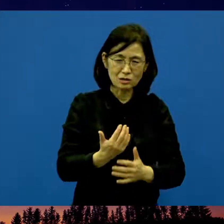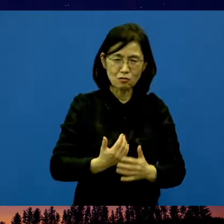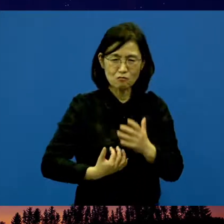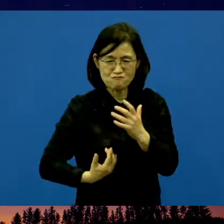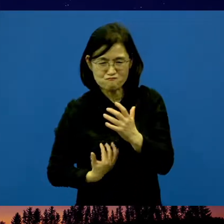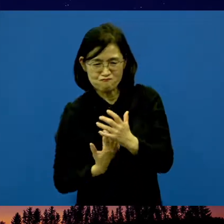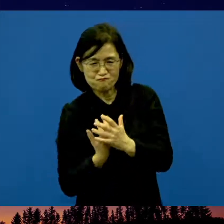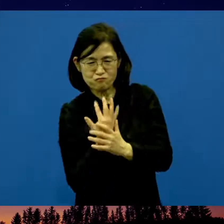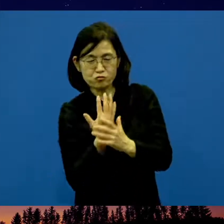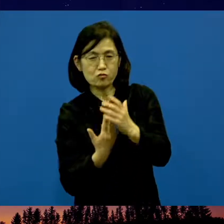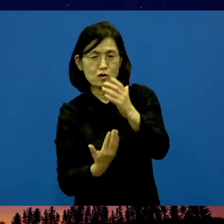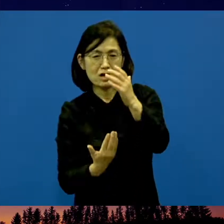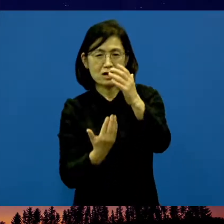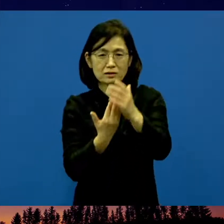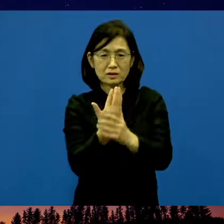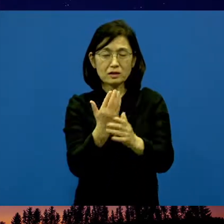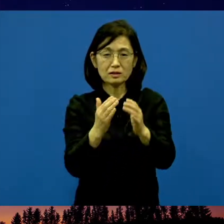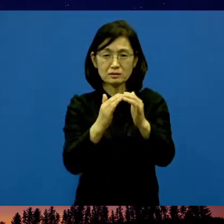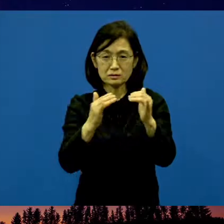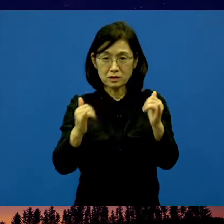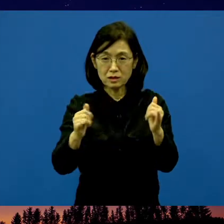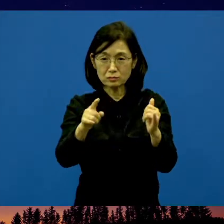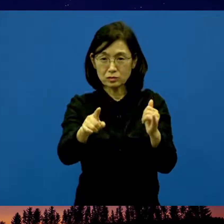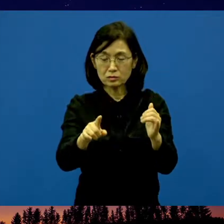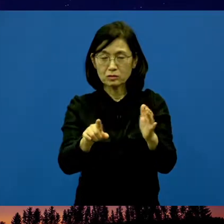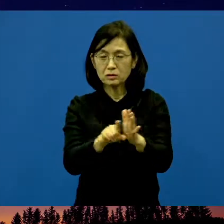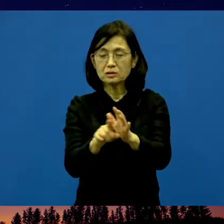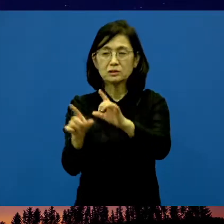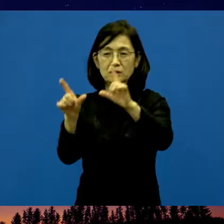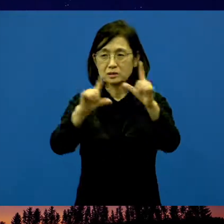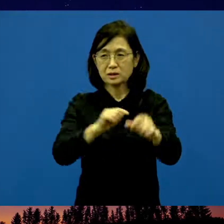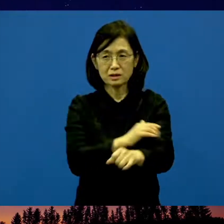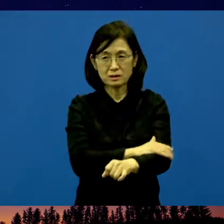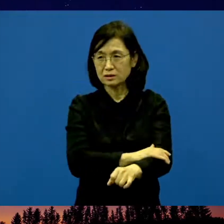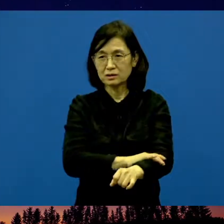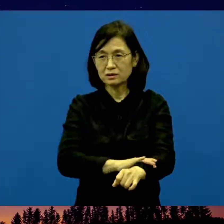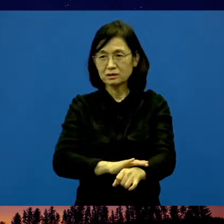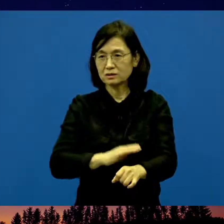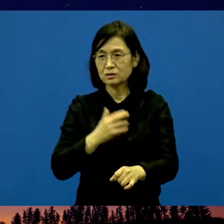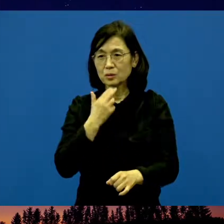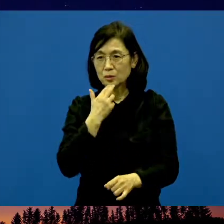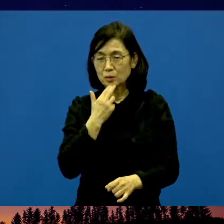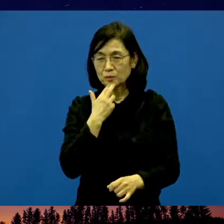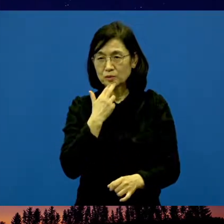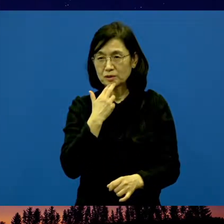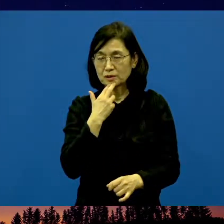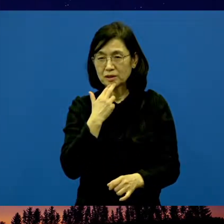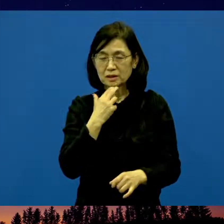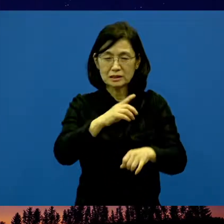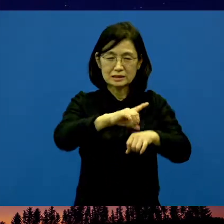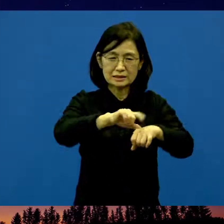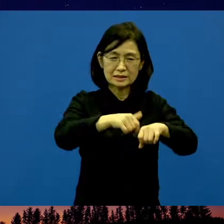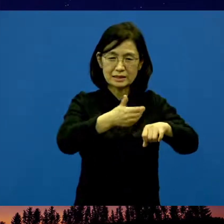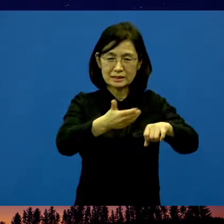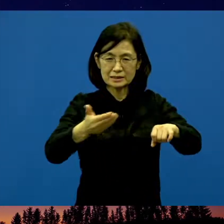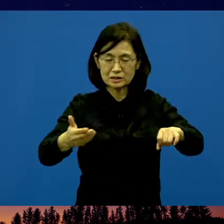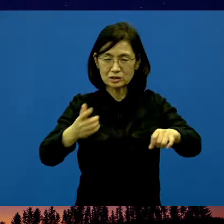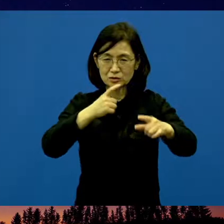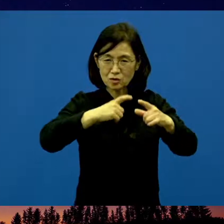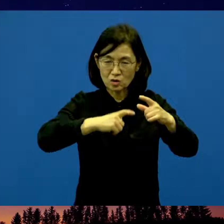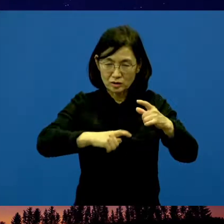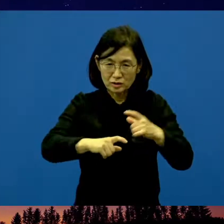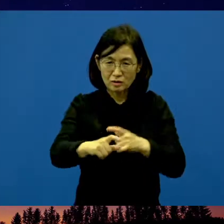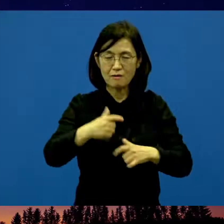더 너그러워지고 더 많은 관계가 회복되고, 갈수록 우리의 삶에 활력이